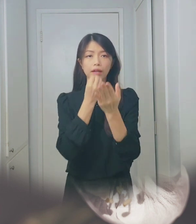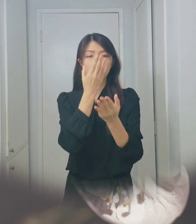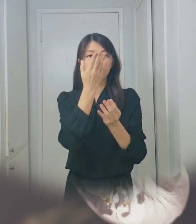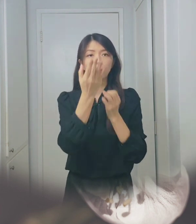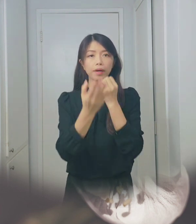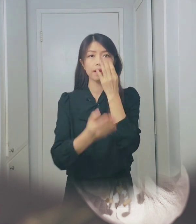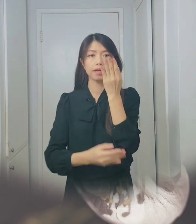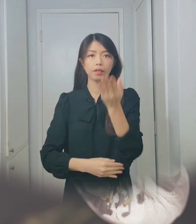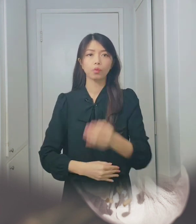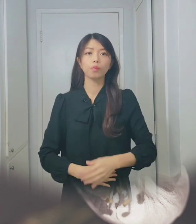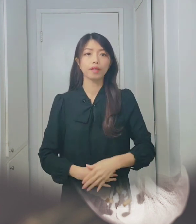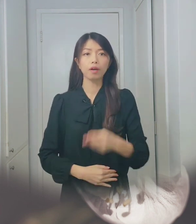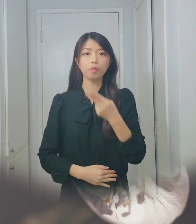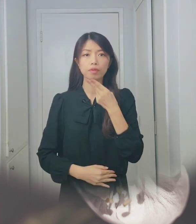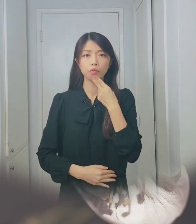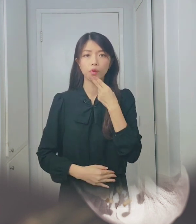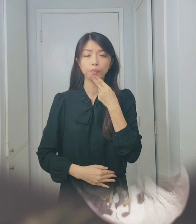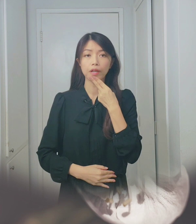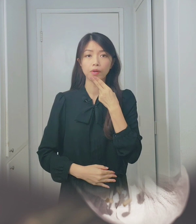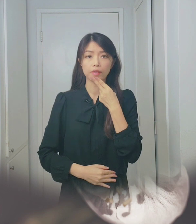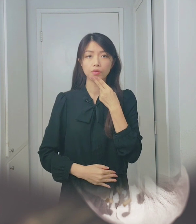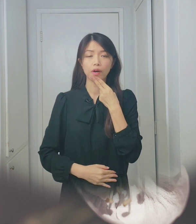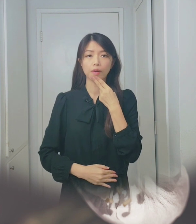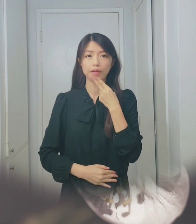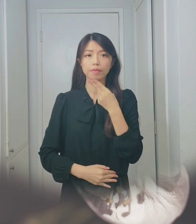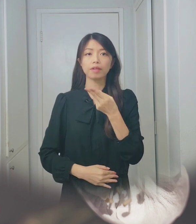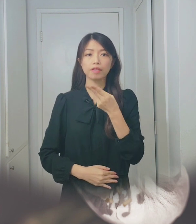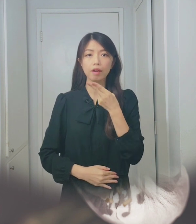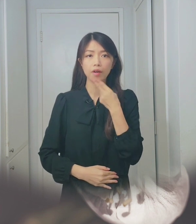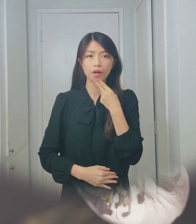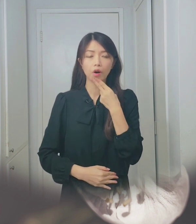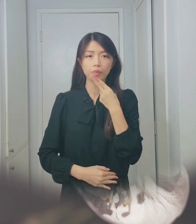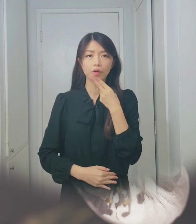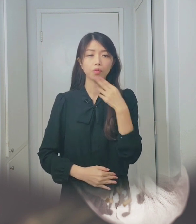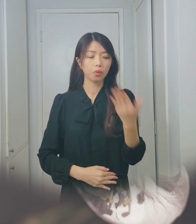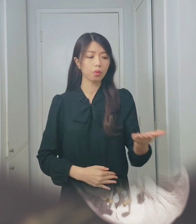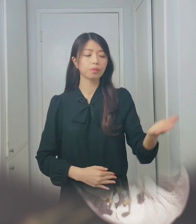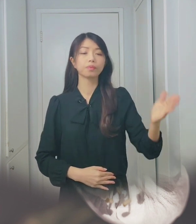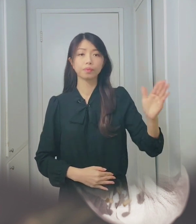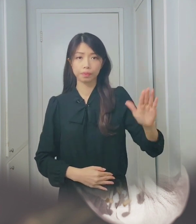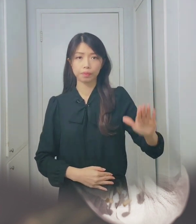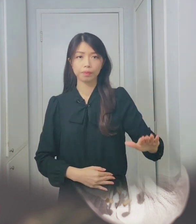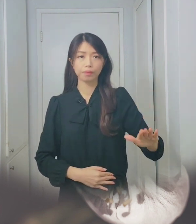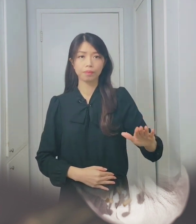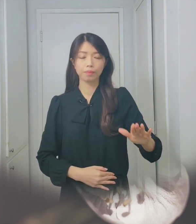고백하다. 고백하지 않아도 고백이 없어도 없다라고 한 뜻의 수어 아까 말씀드렸죠. 없어도